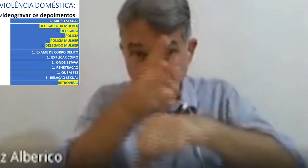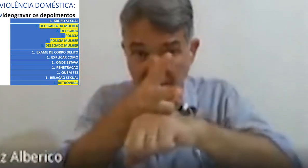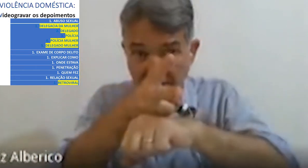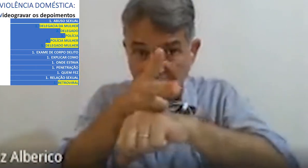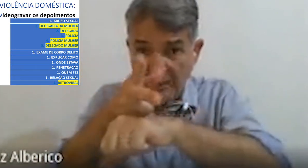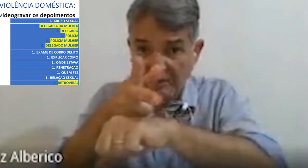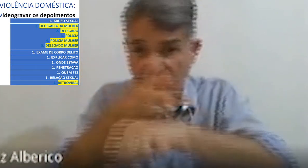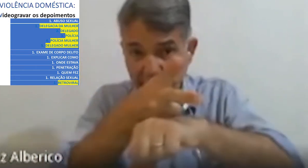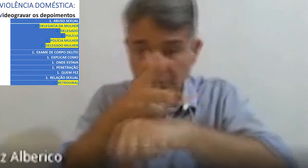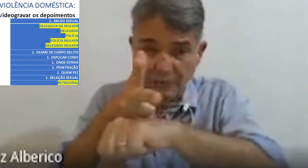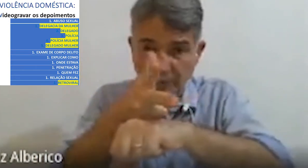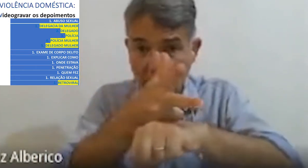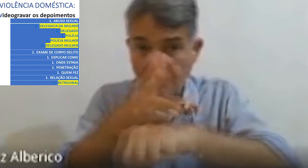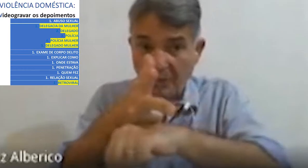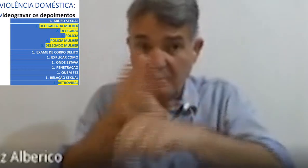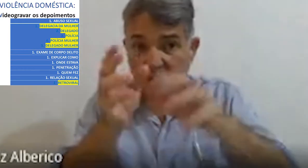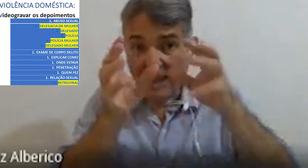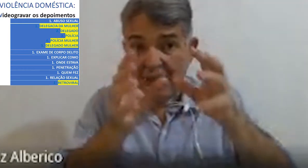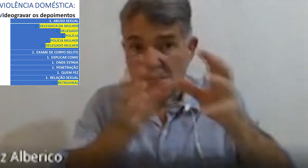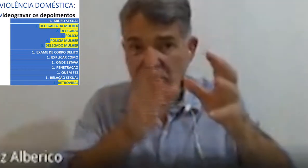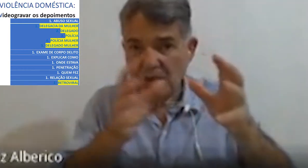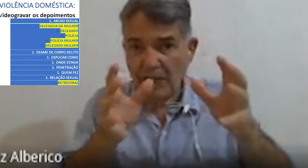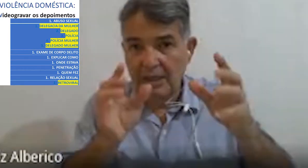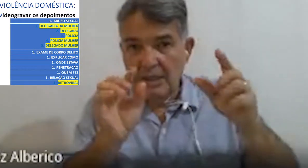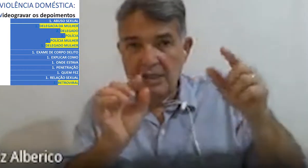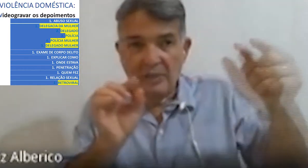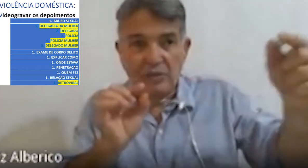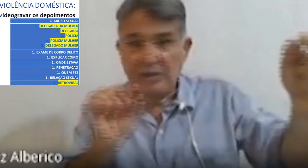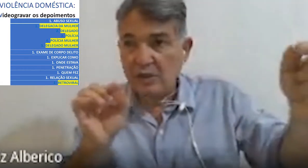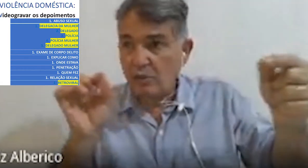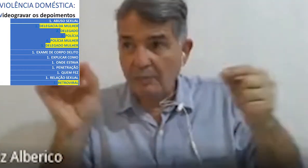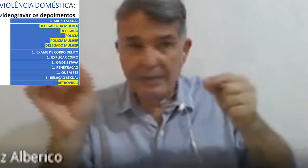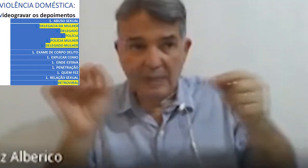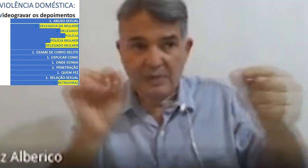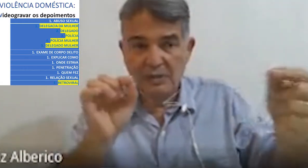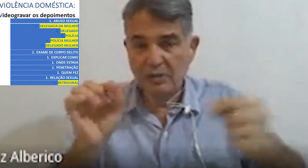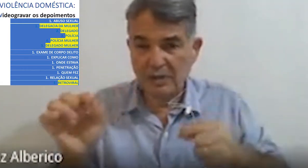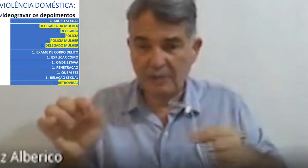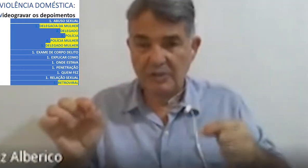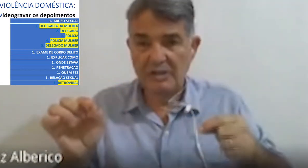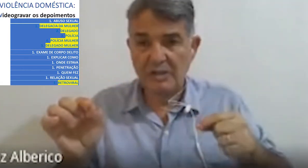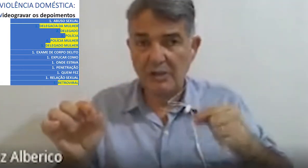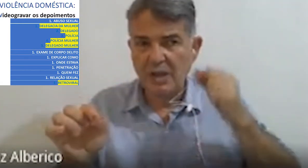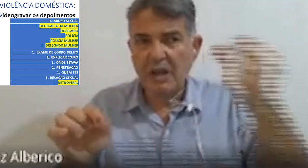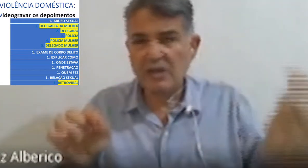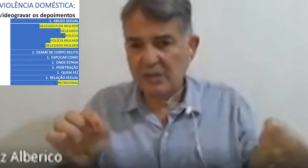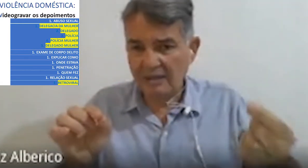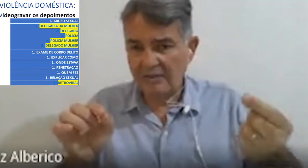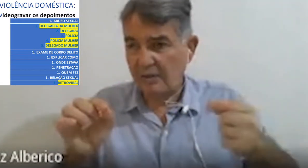né? Gravando, para poder registrar e depois fazer a percepção do que está acontecendo. Quem estava?